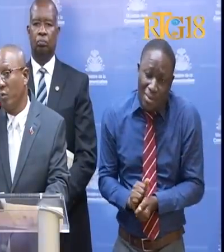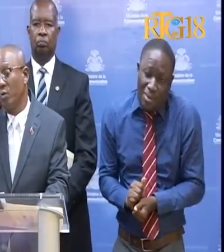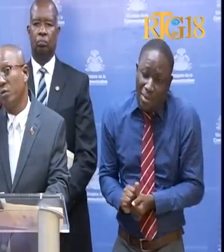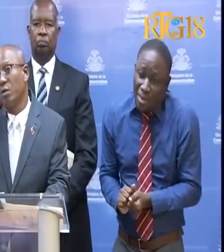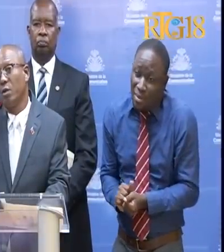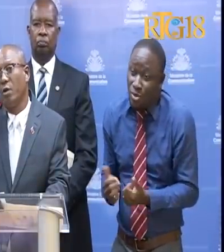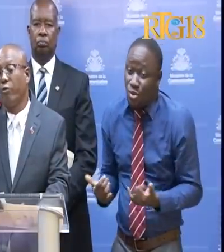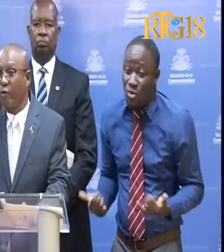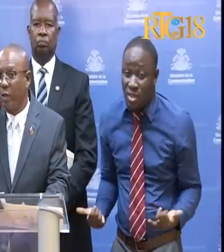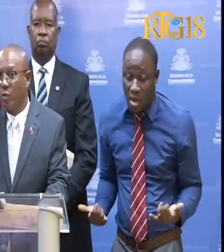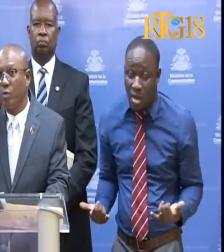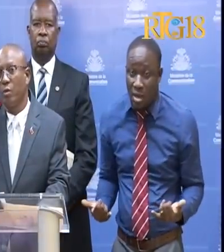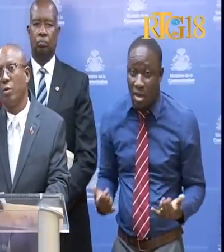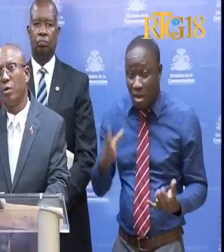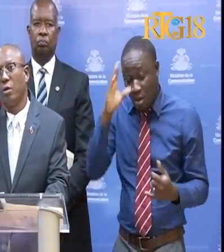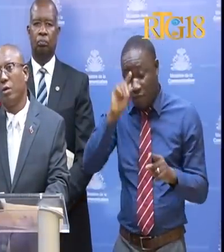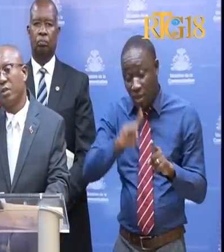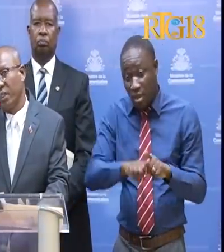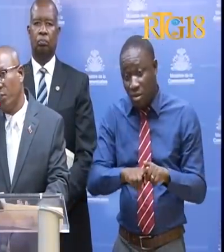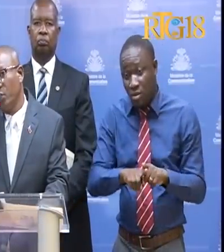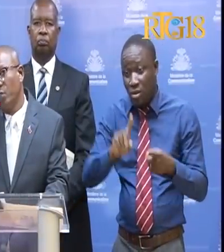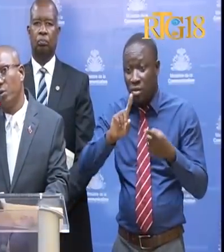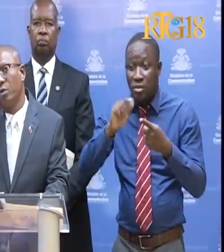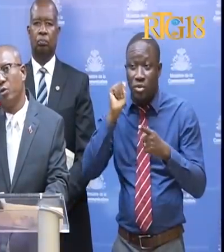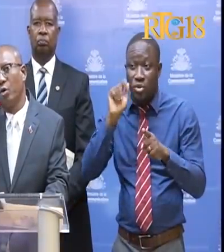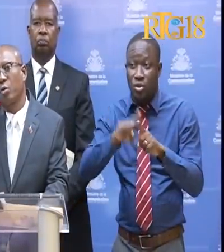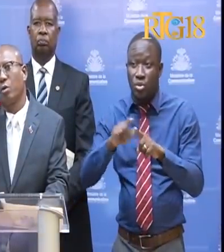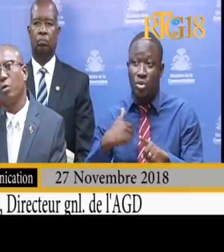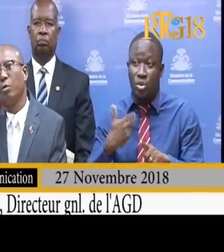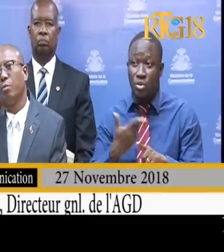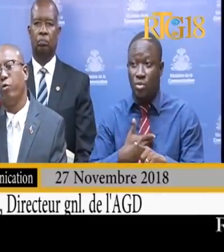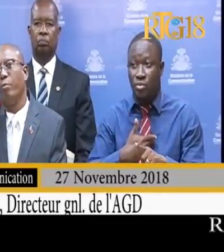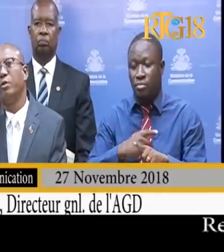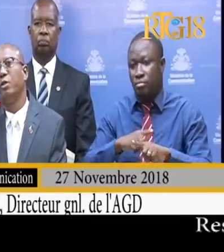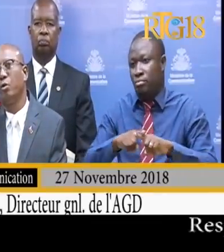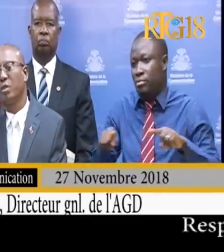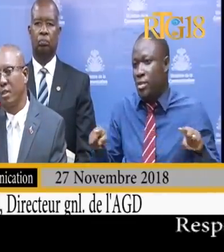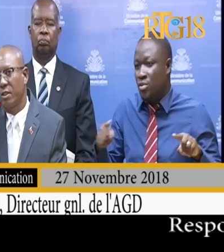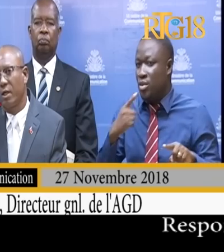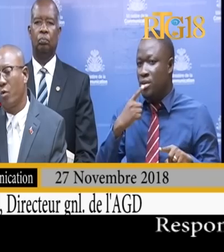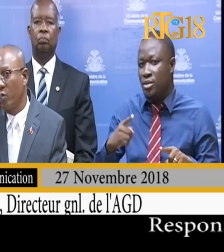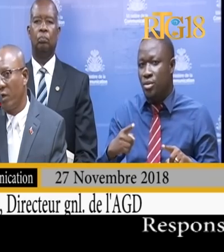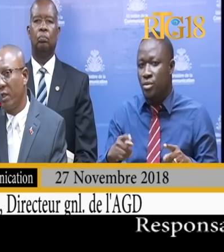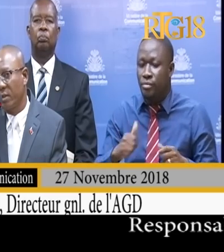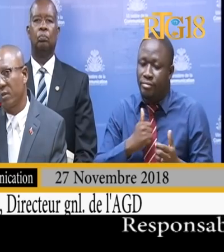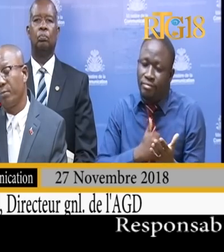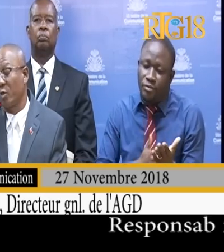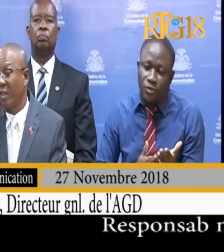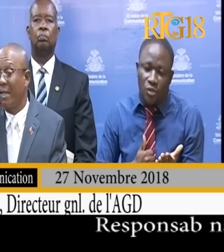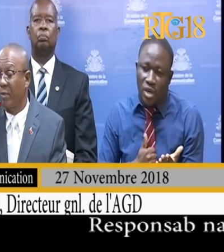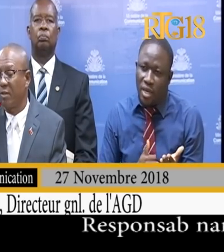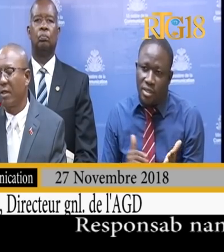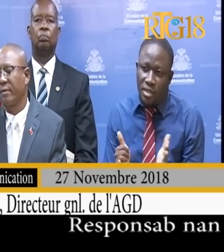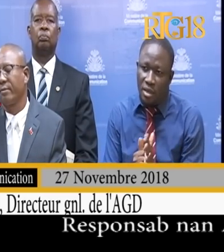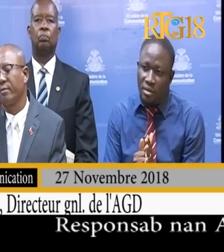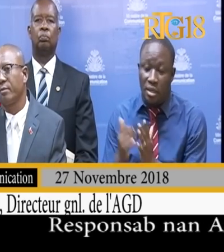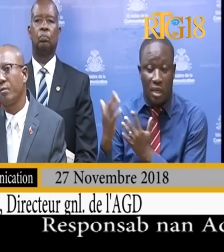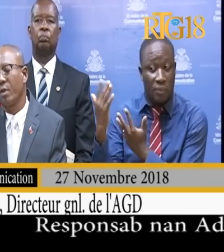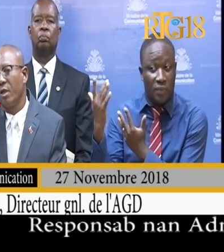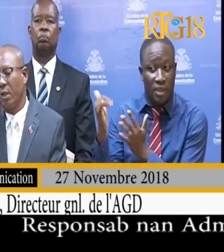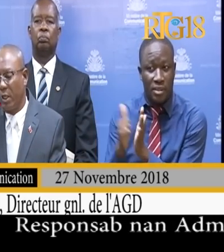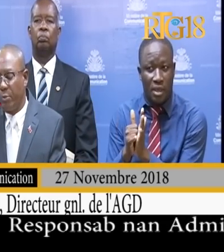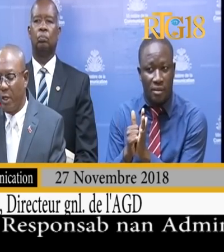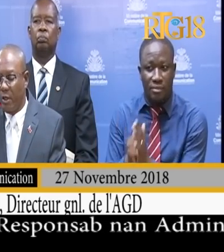kolleg nou, fwè nou, sè nou. donc, comme dire, c'est un sensé condoléance, parce que il a obtenu ça.